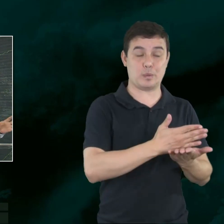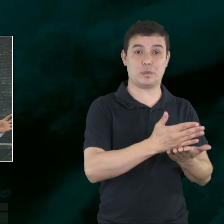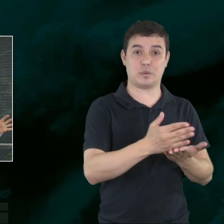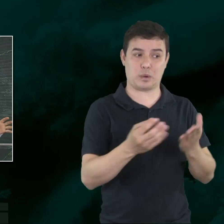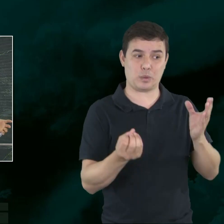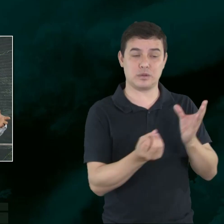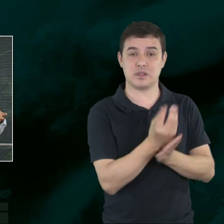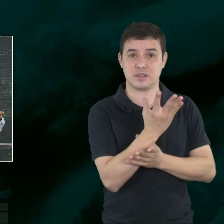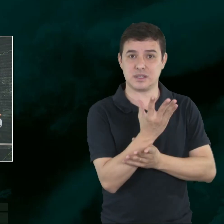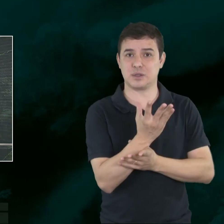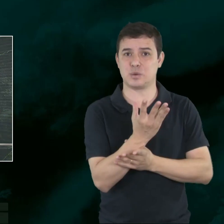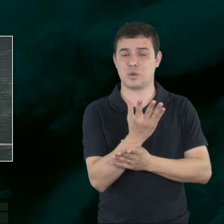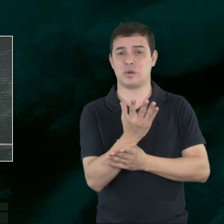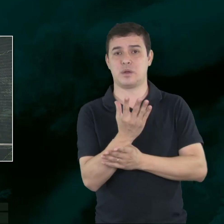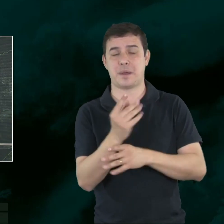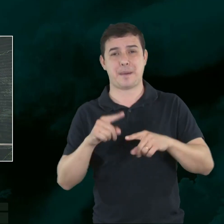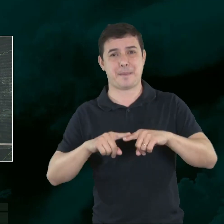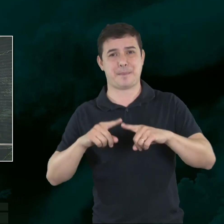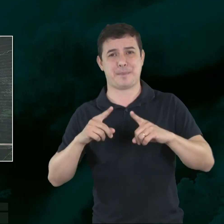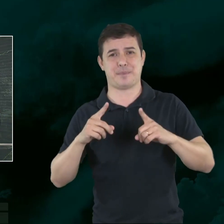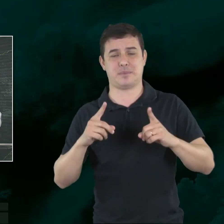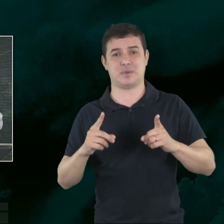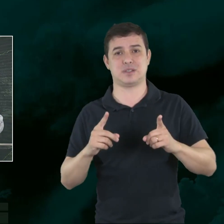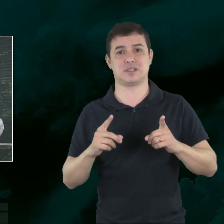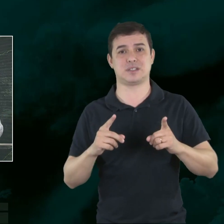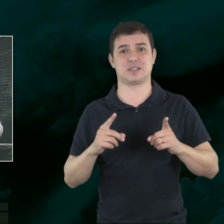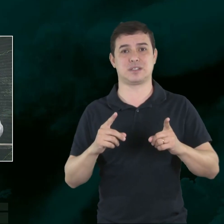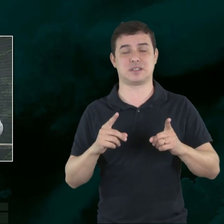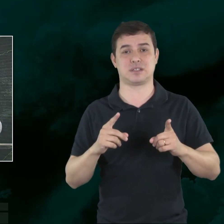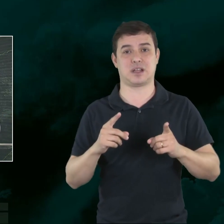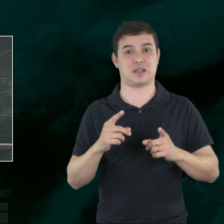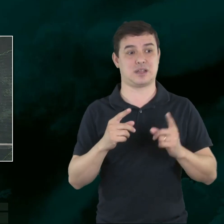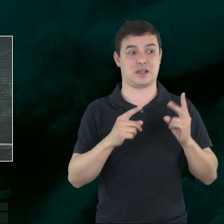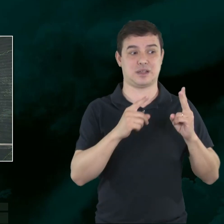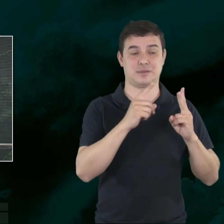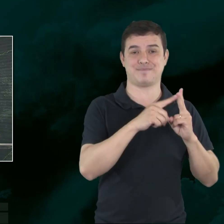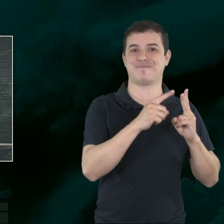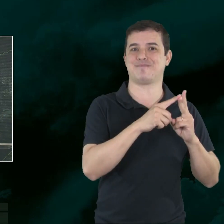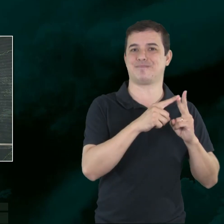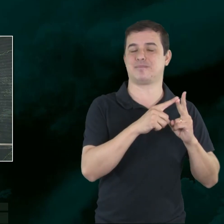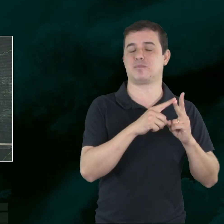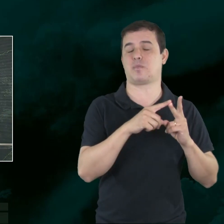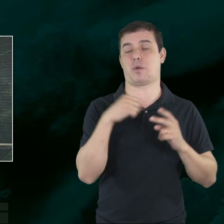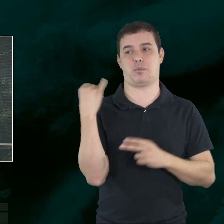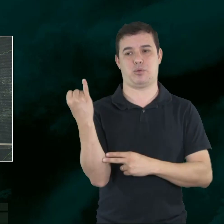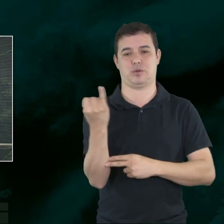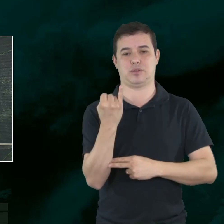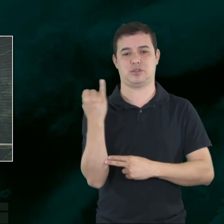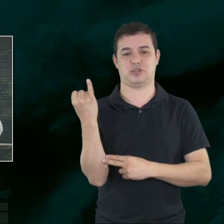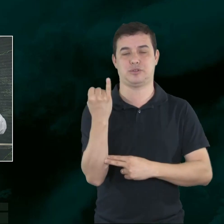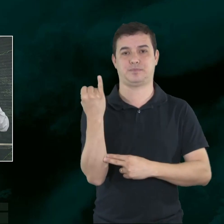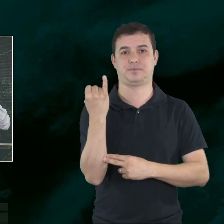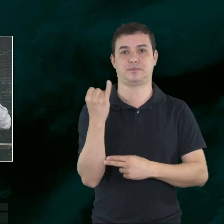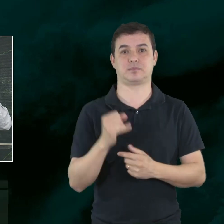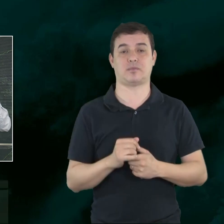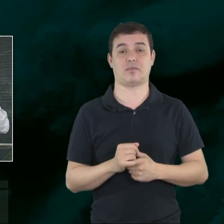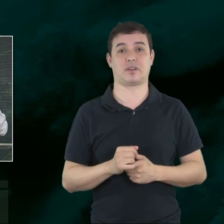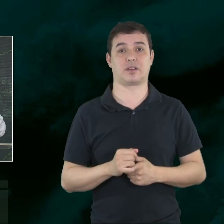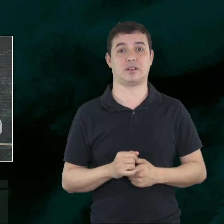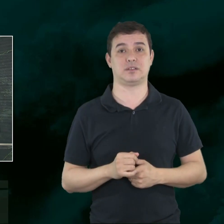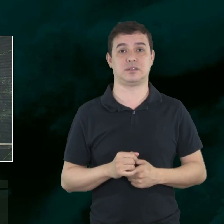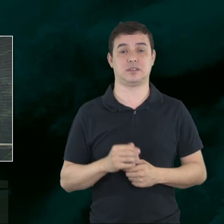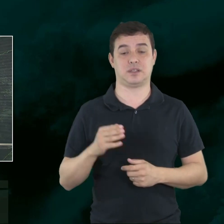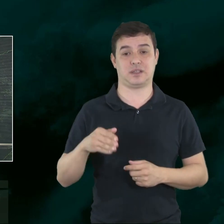princípio das dores. Mas nós estamos já entrando na segunda fase. Aí diz assim, em seguida fala: então